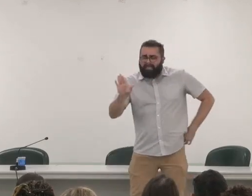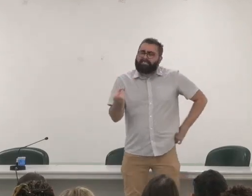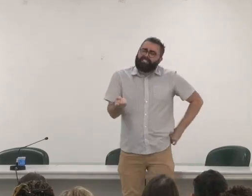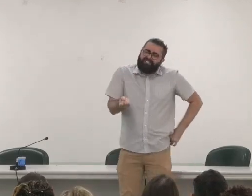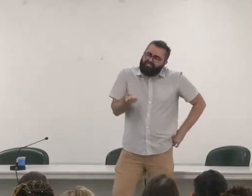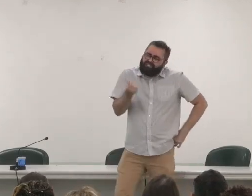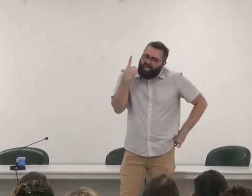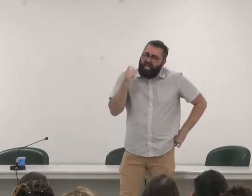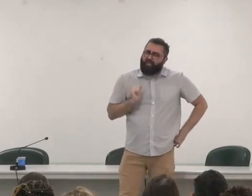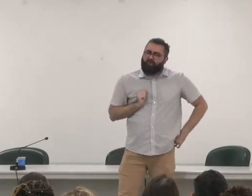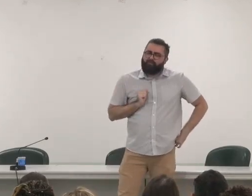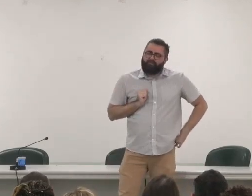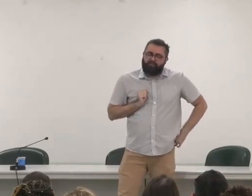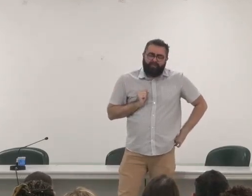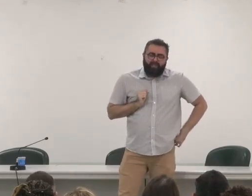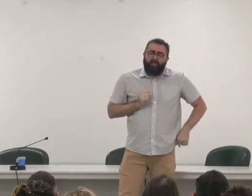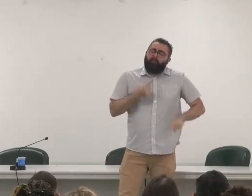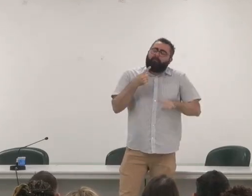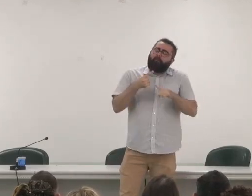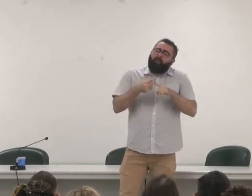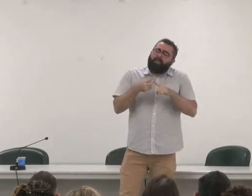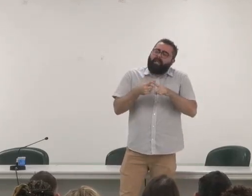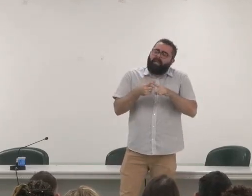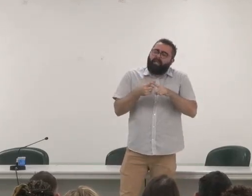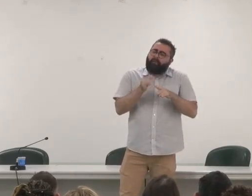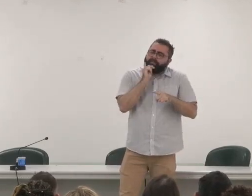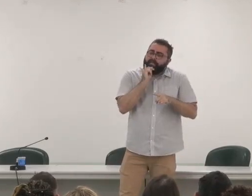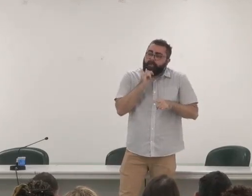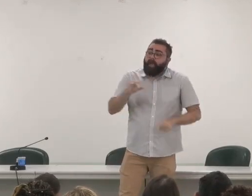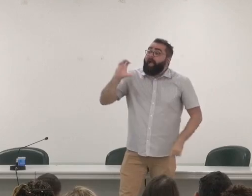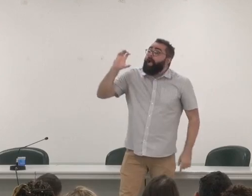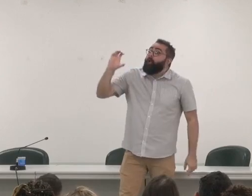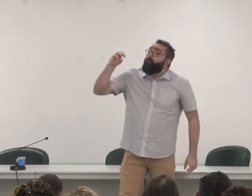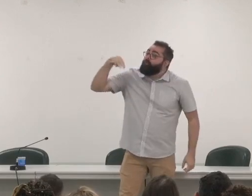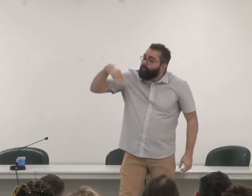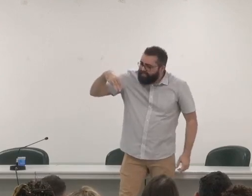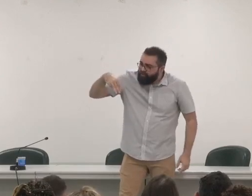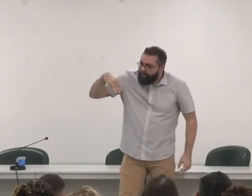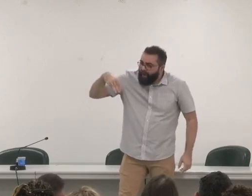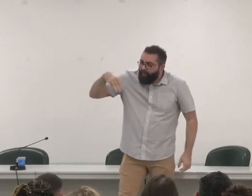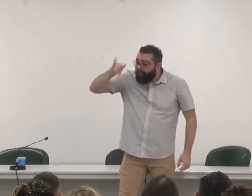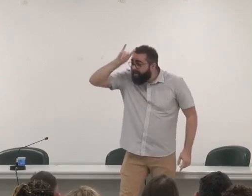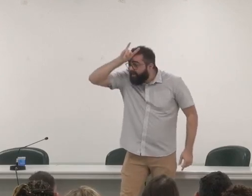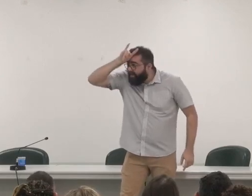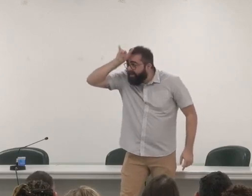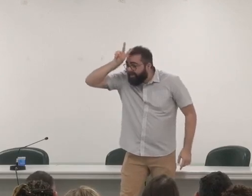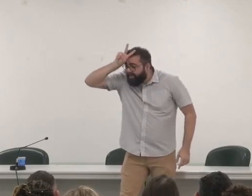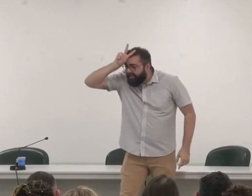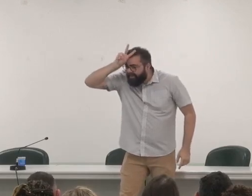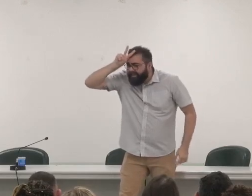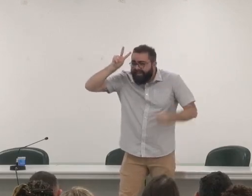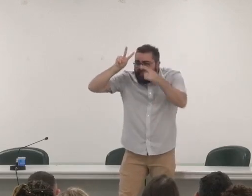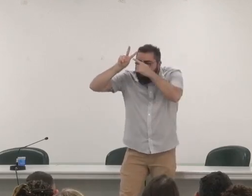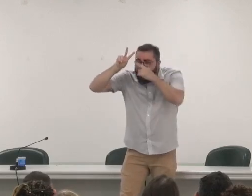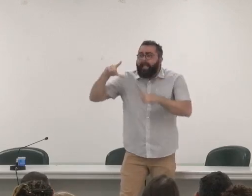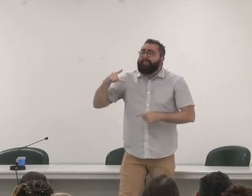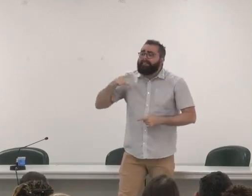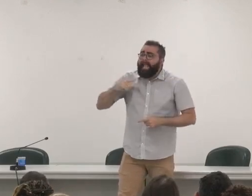As pessoas da área da fonologia, às vezes, nos dizem isso é meio estranho, porque essa configuração de mão, como a mão